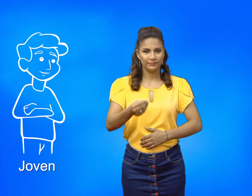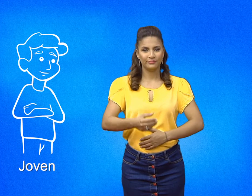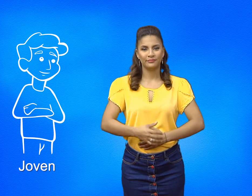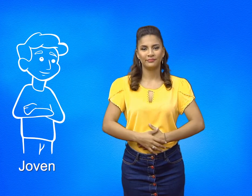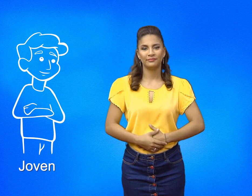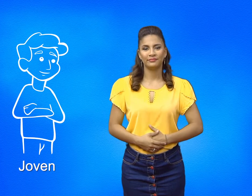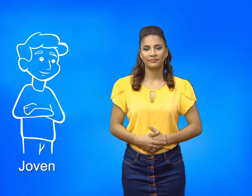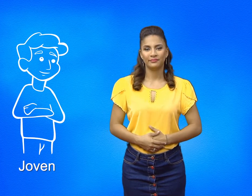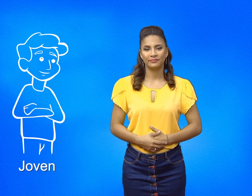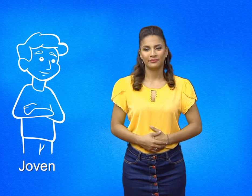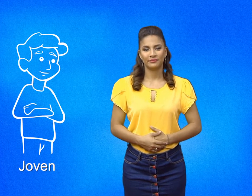joven